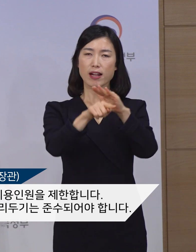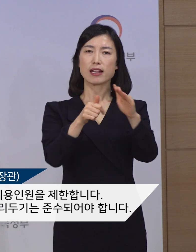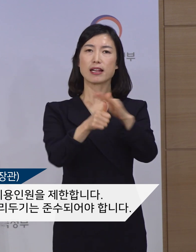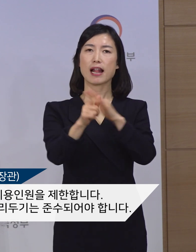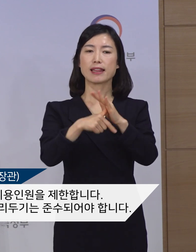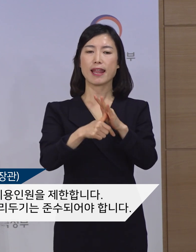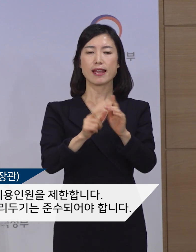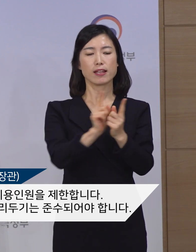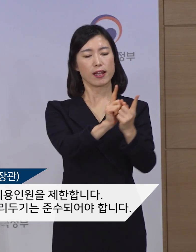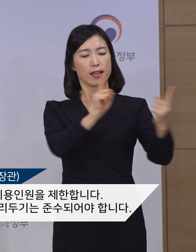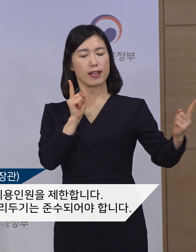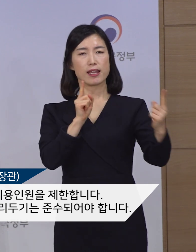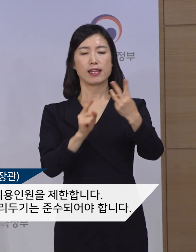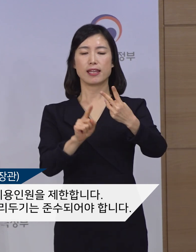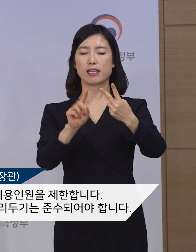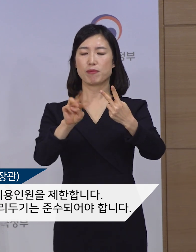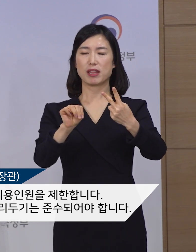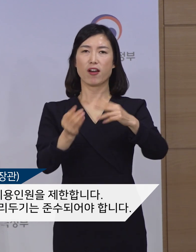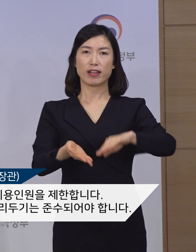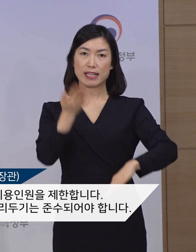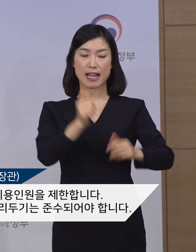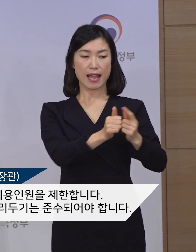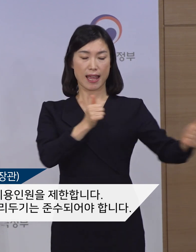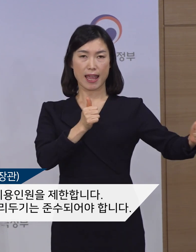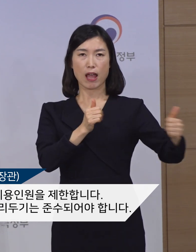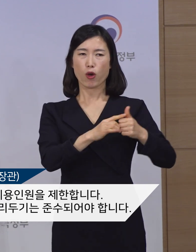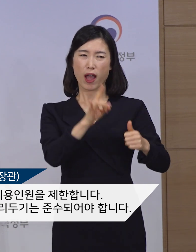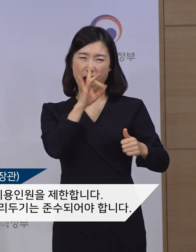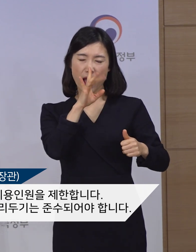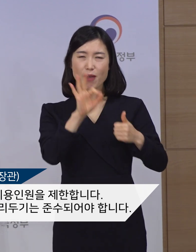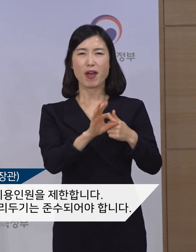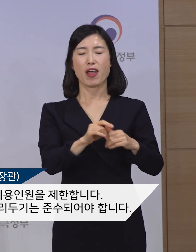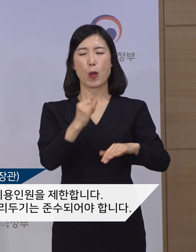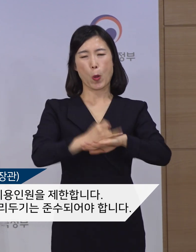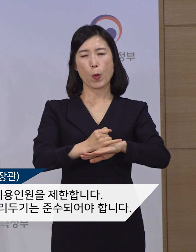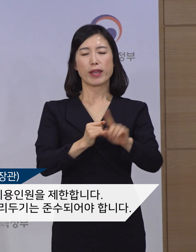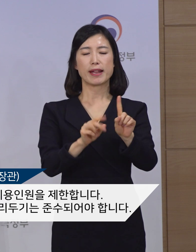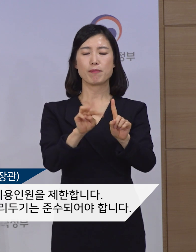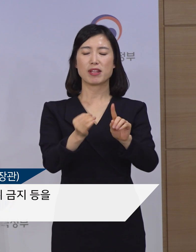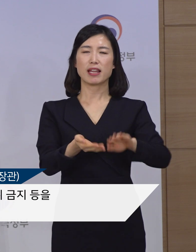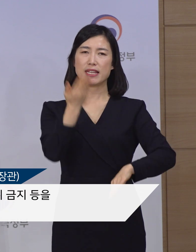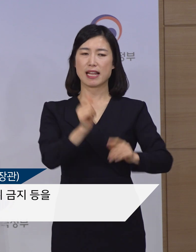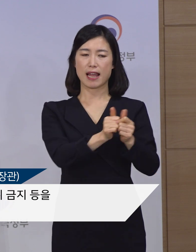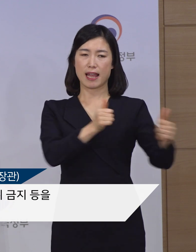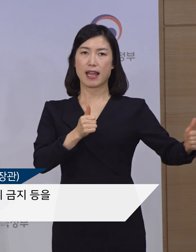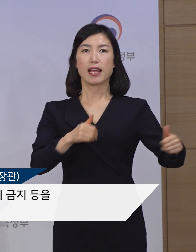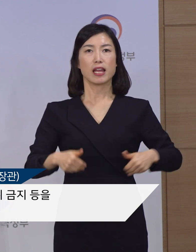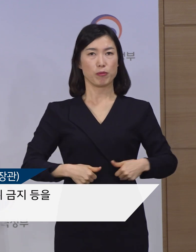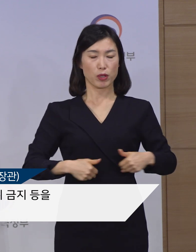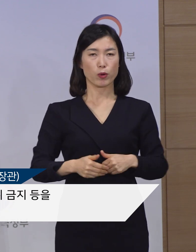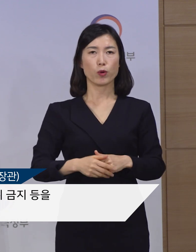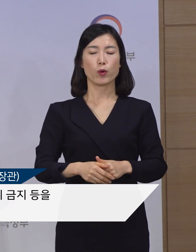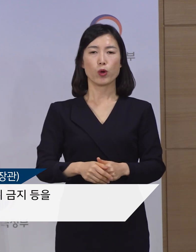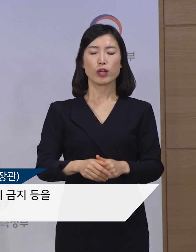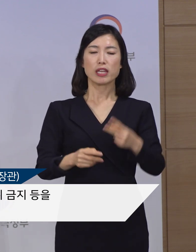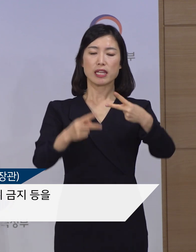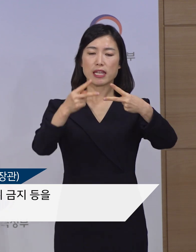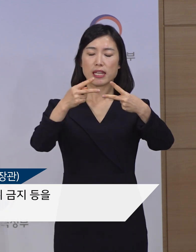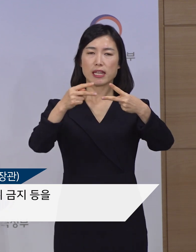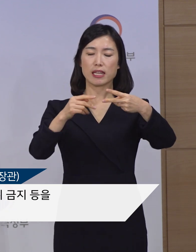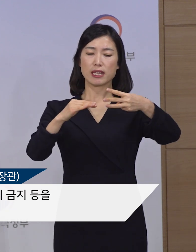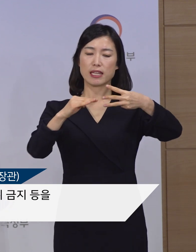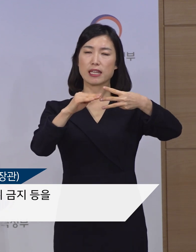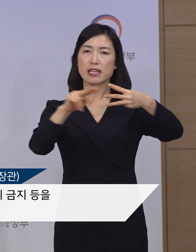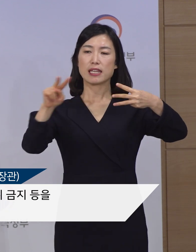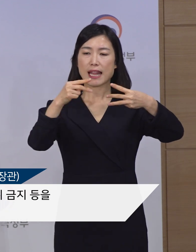이용 시에도 서로 간에 2m, 최소 1m의 거리두기는 준수되어야 합니다. 2단계의 핵심 수칙인